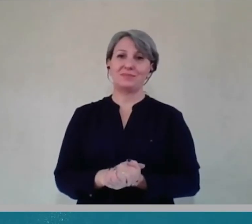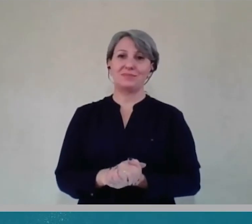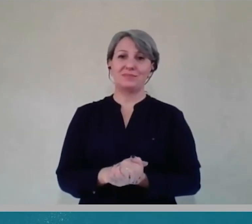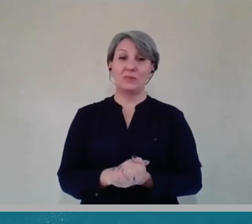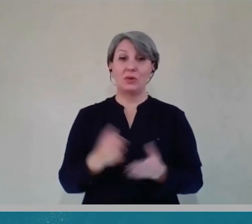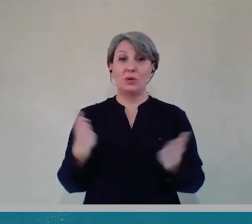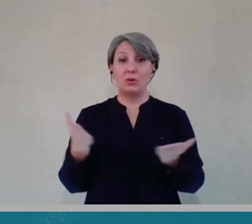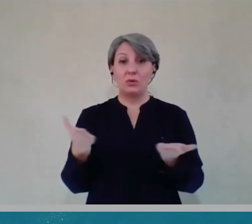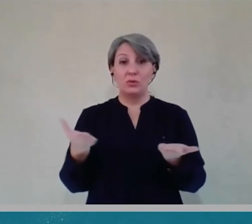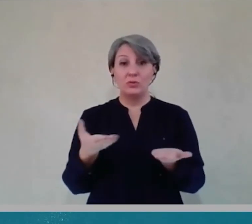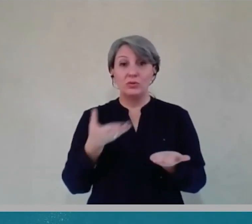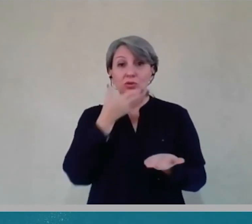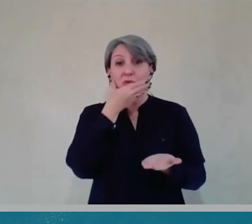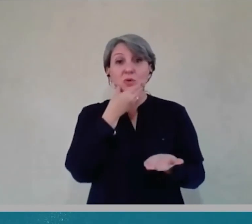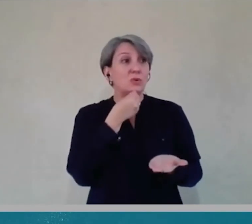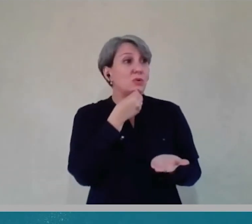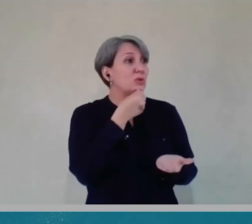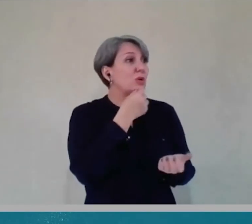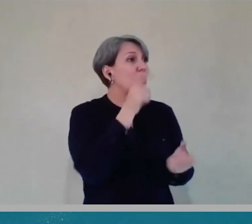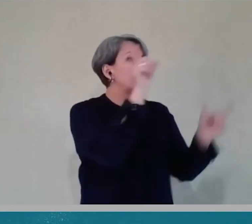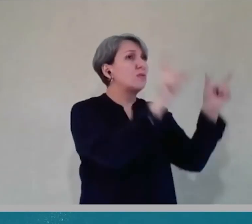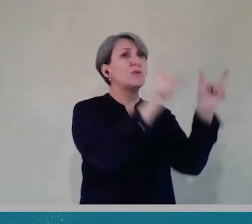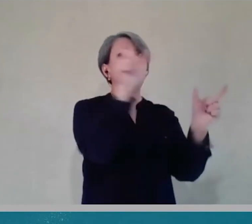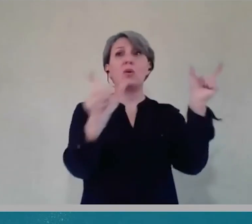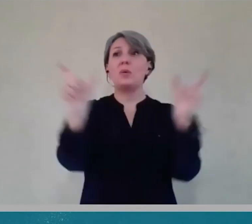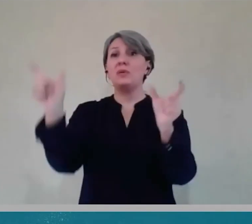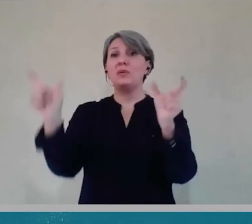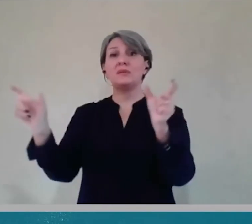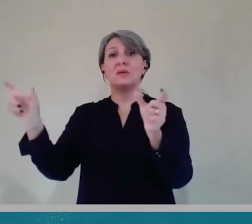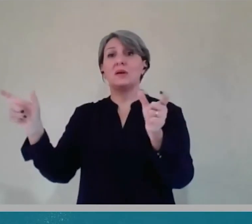da felicidade. Irmãos, a felicidade está aqui.